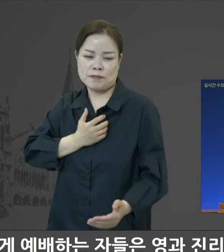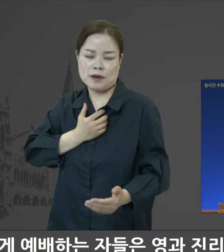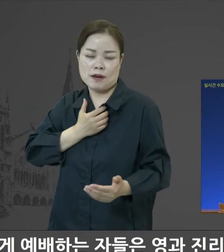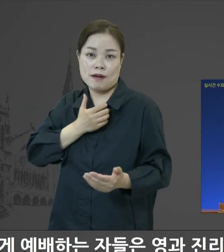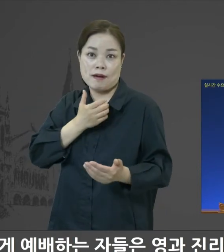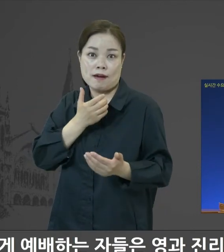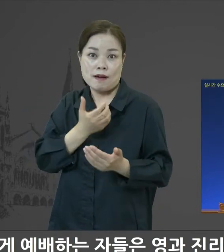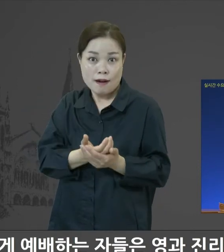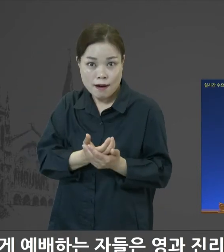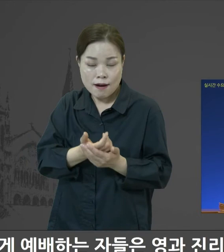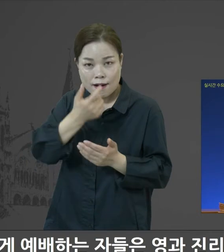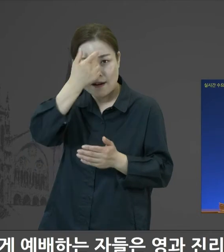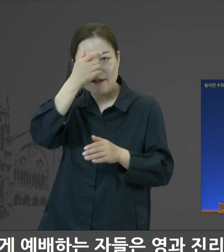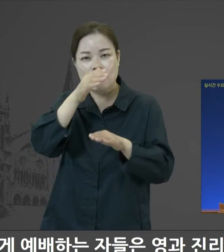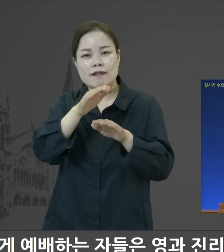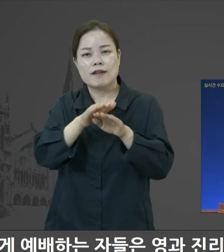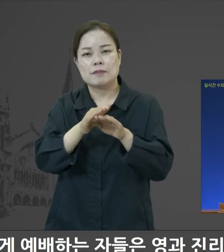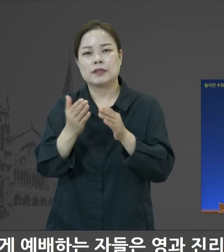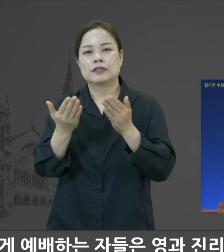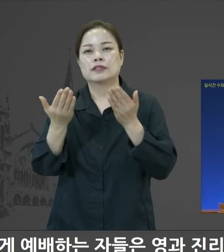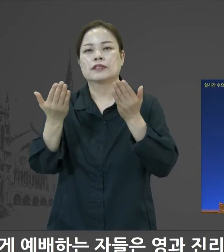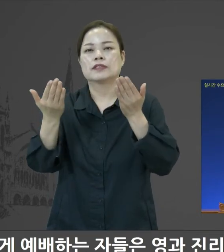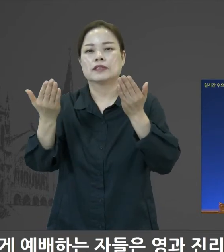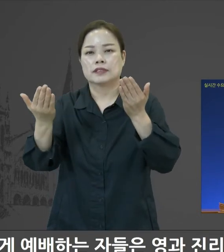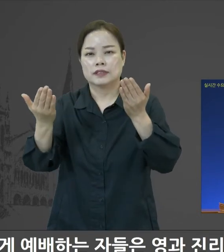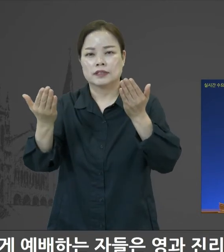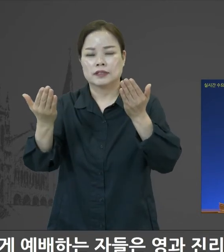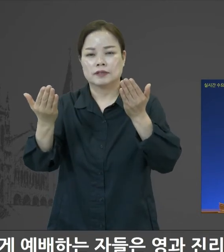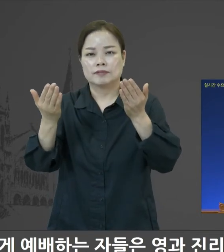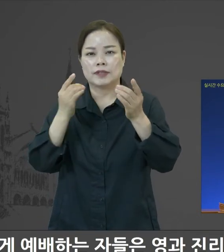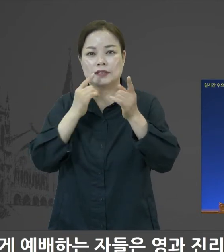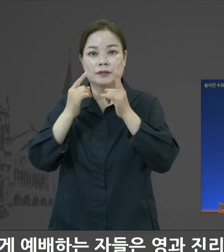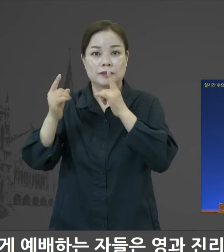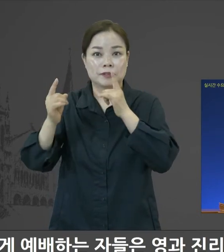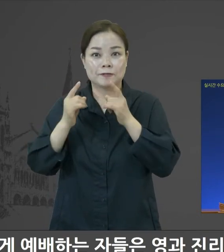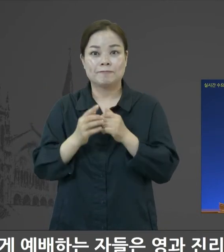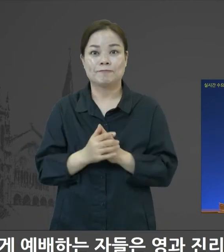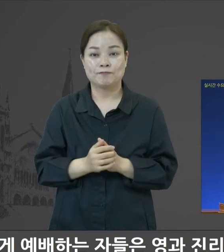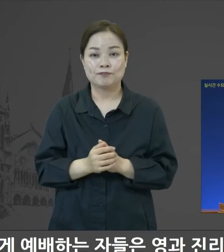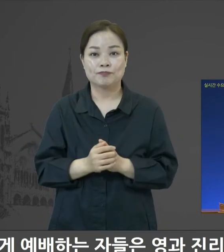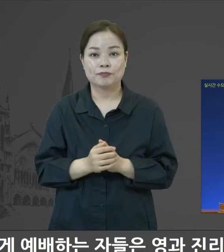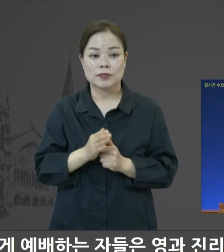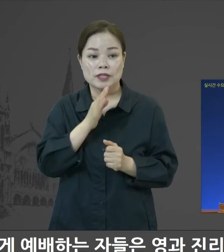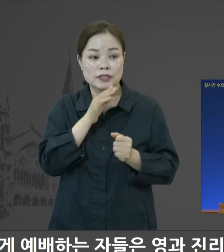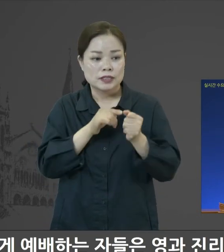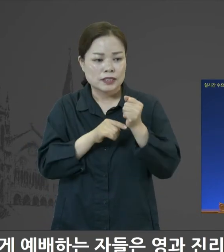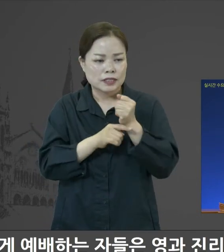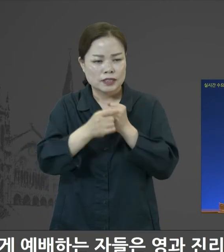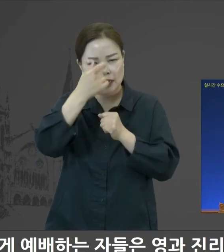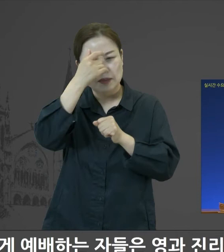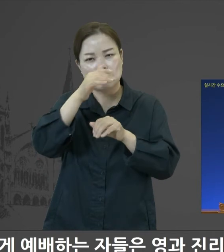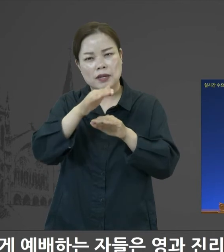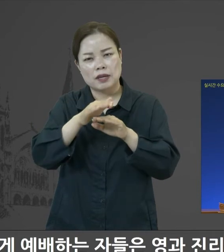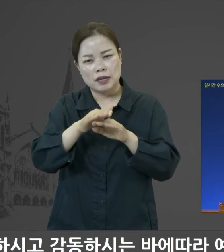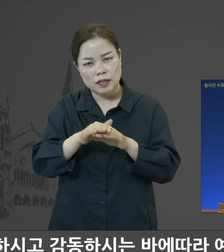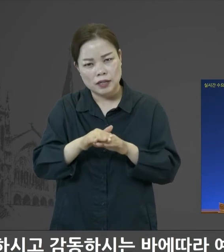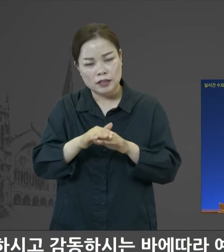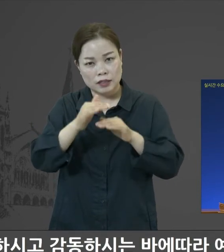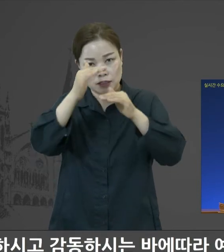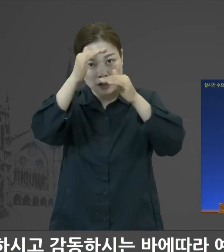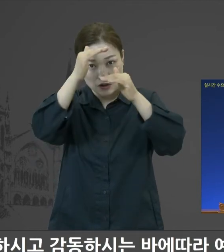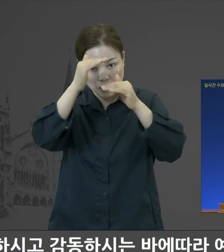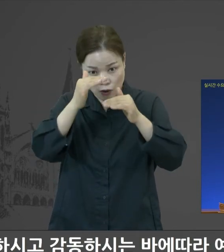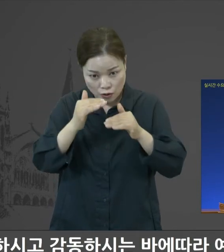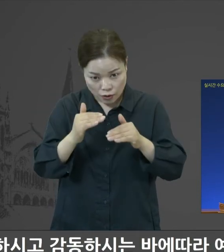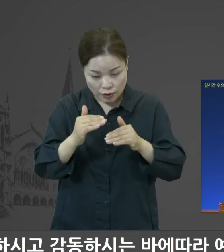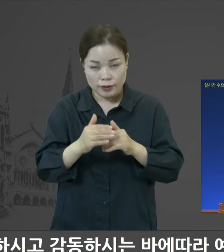따라 예배하여야 함을 말씀하는 것입니다. 진리로 드리는 예배는 본문의 맥락을 따라서